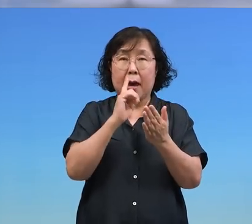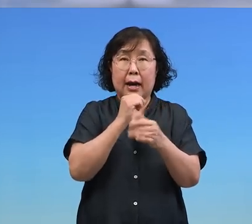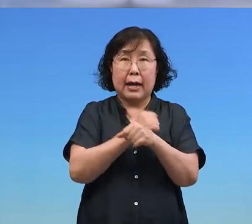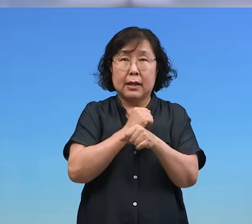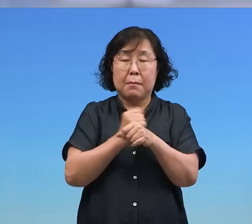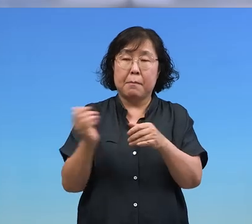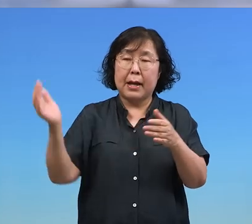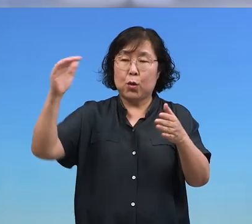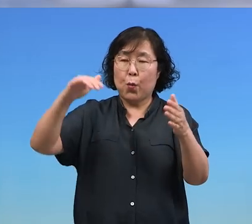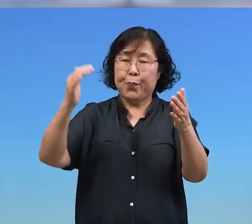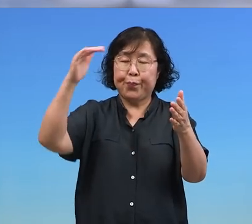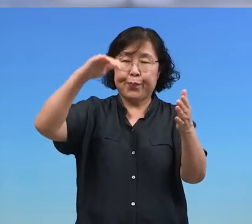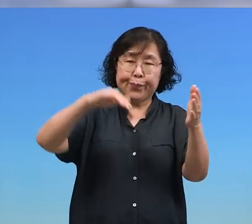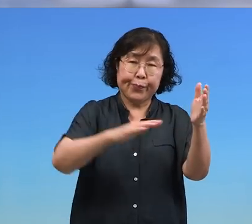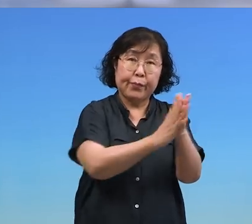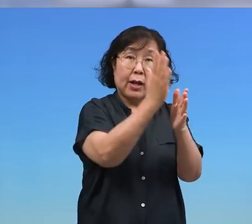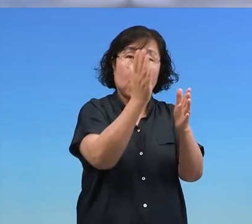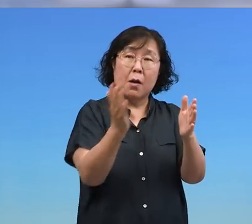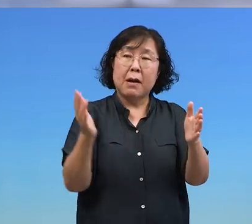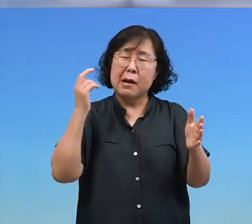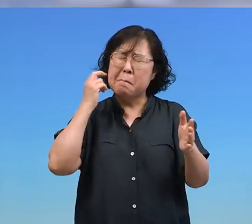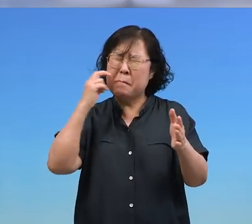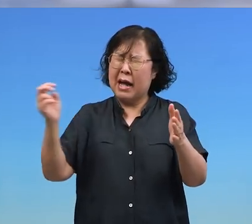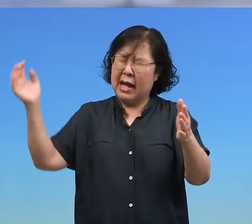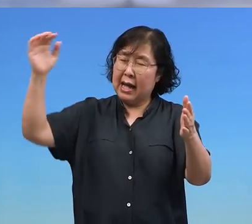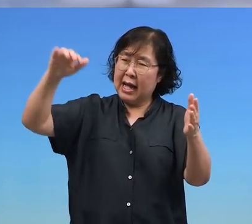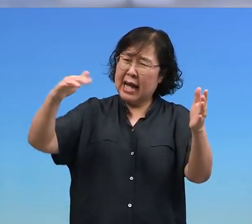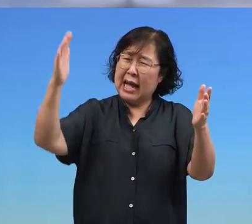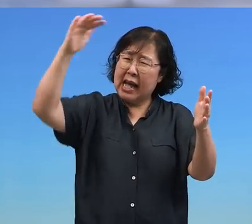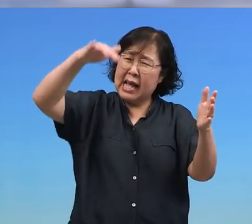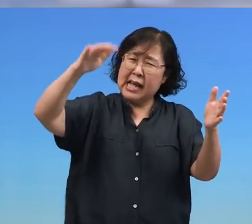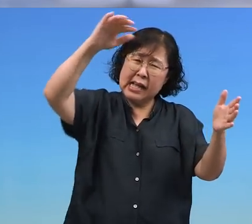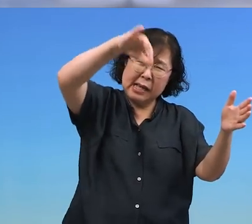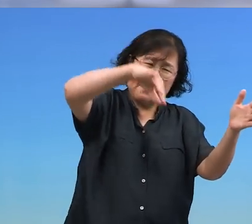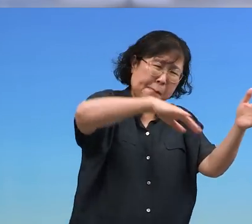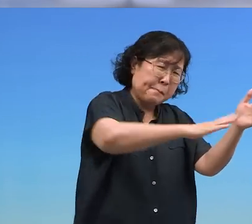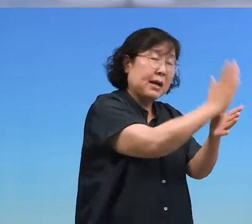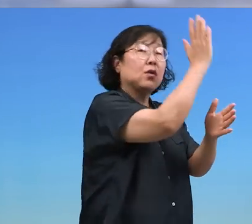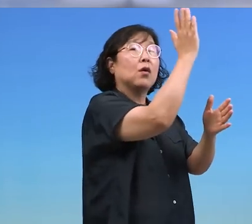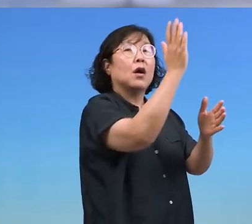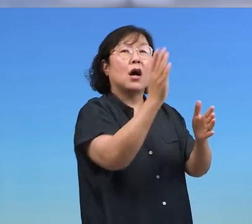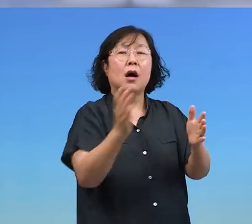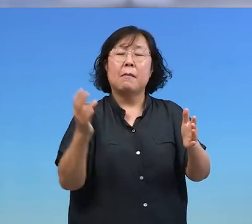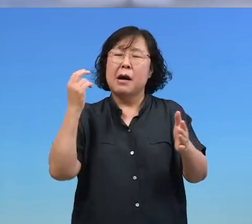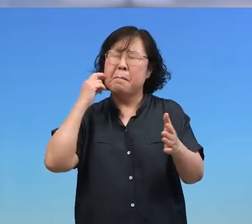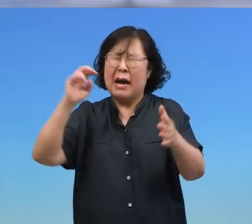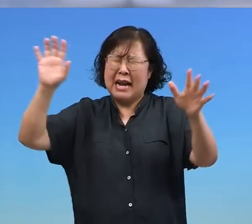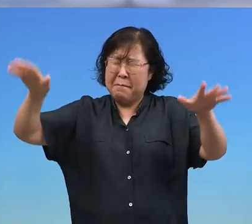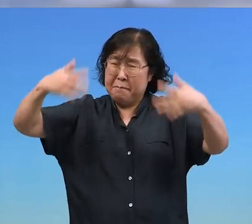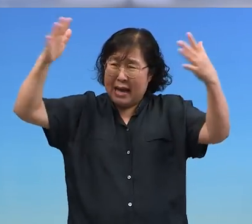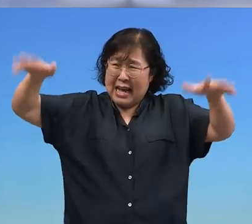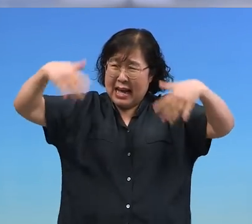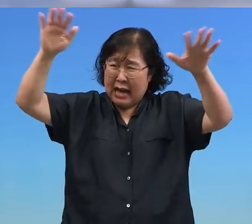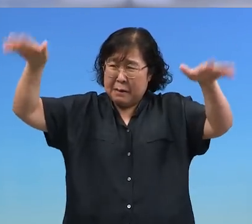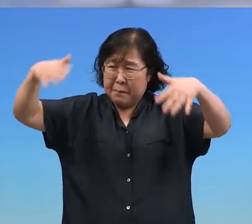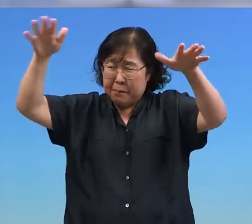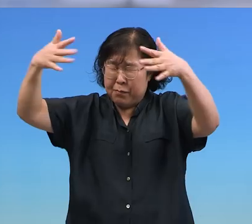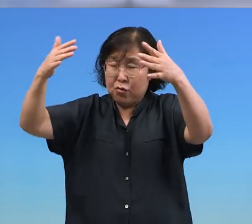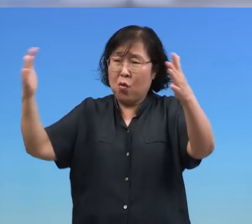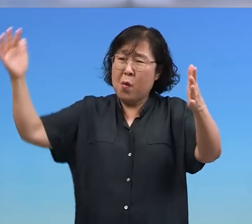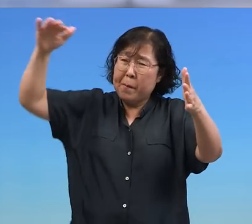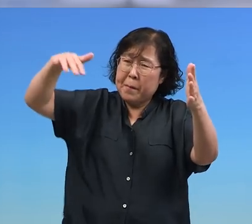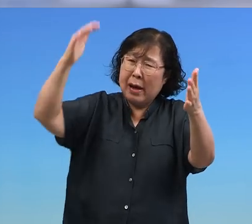파도가요 성난파도 이런 표현을 썼잖아요 아무리 광풍에 파도가 막